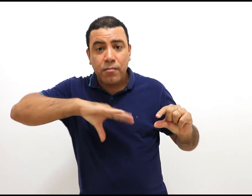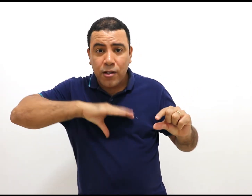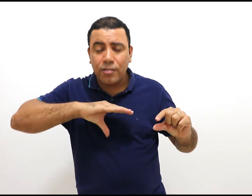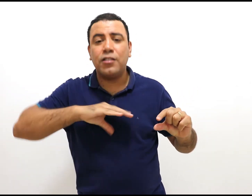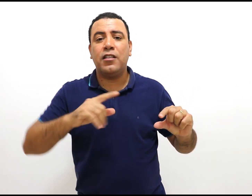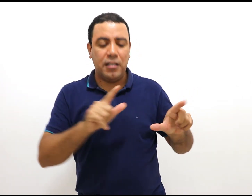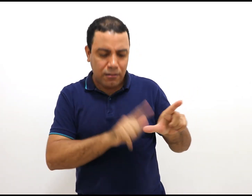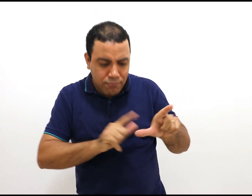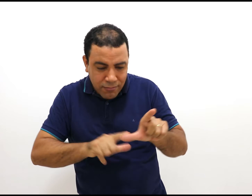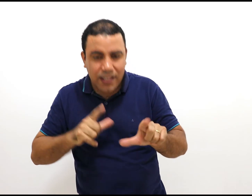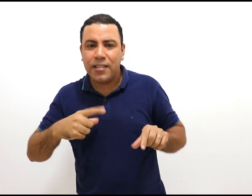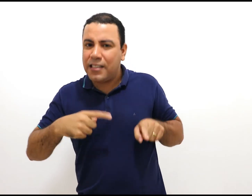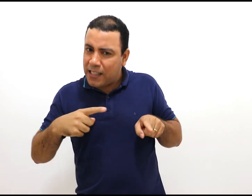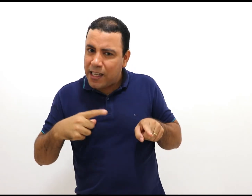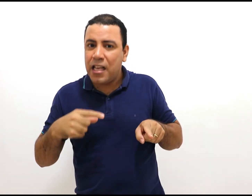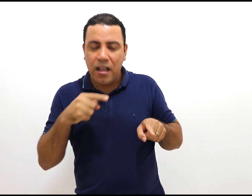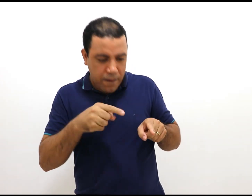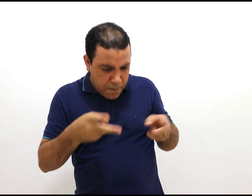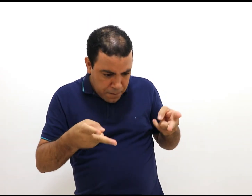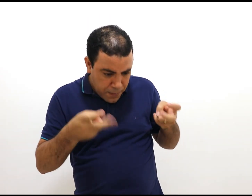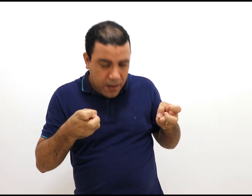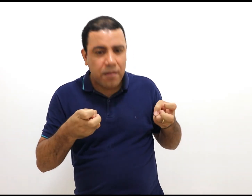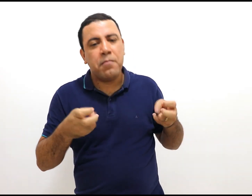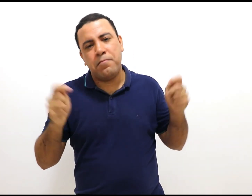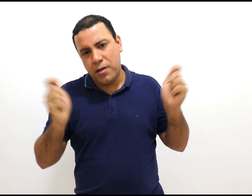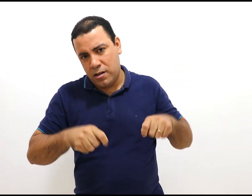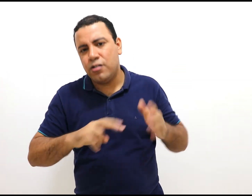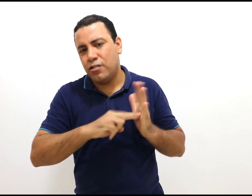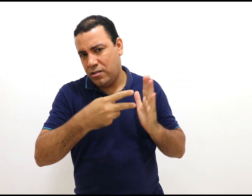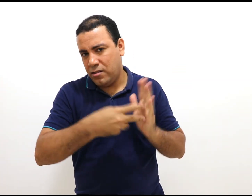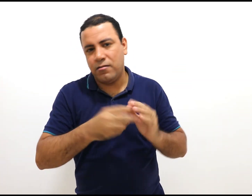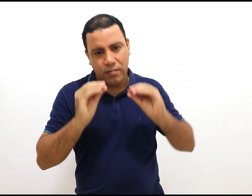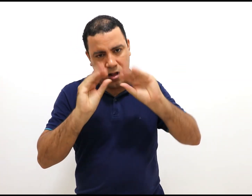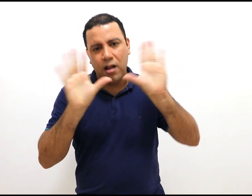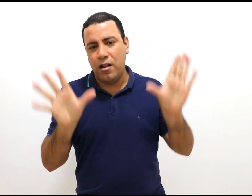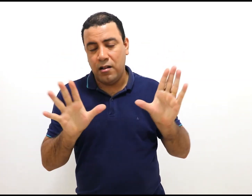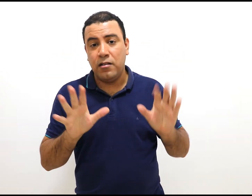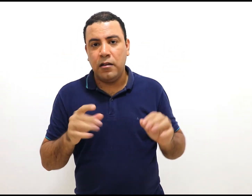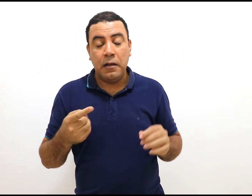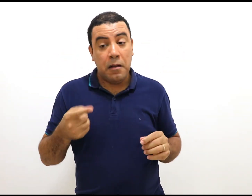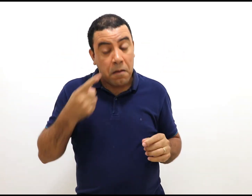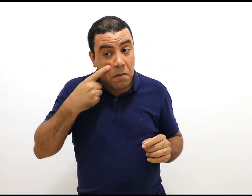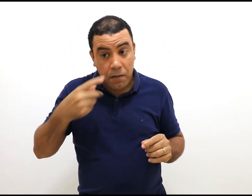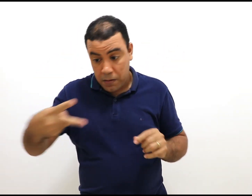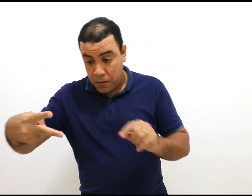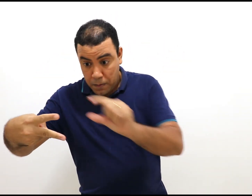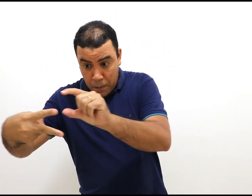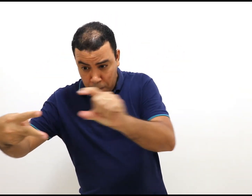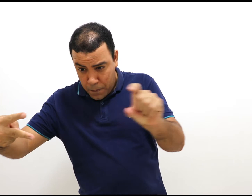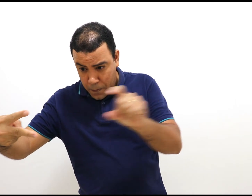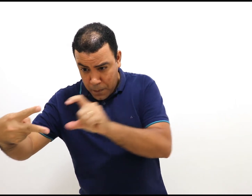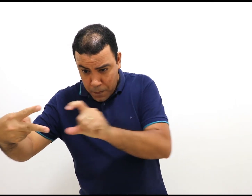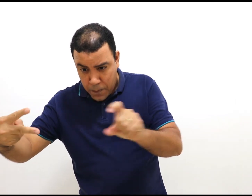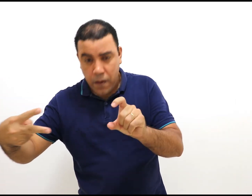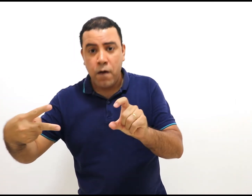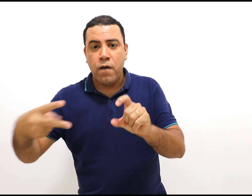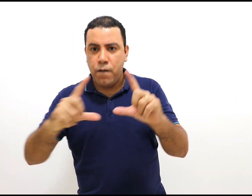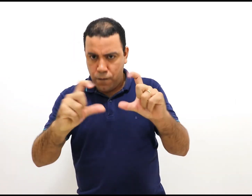português e depois que o aluno visualizar, ele pode olhar a sequência fotografada em Libras